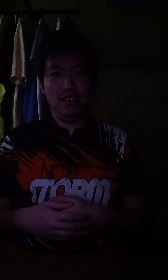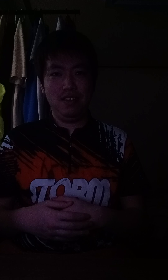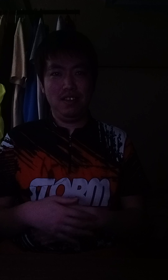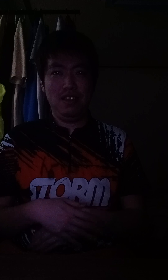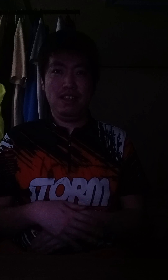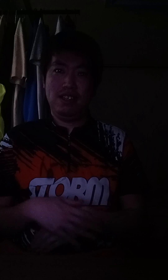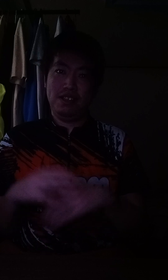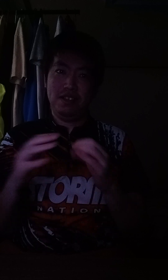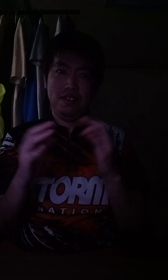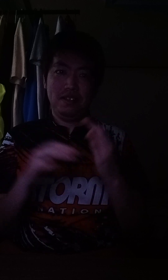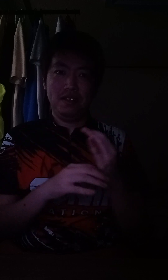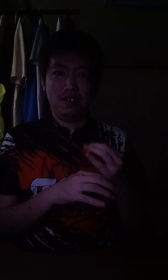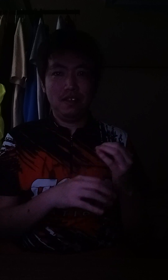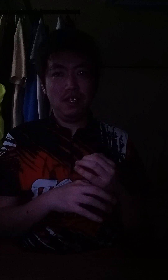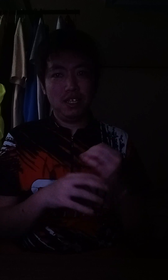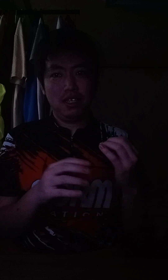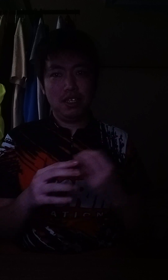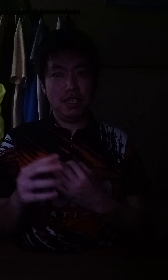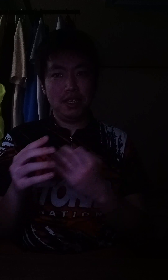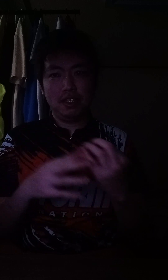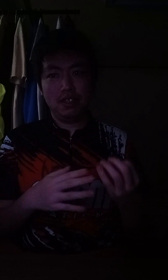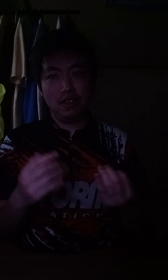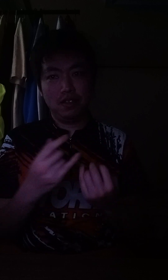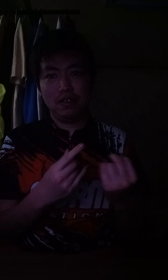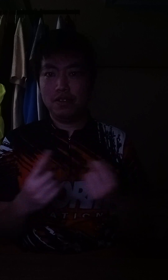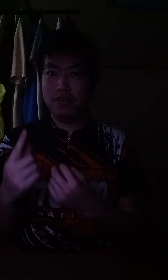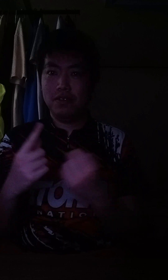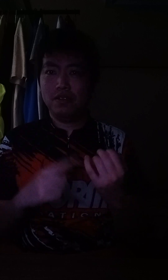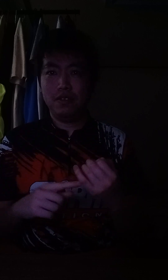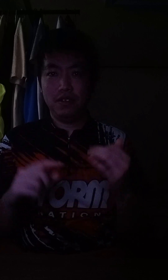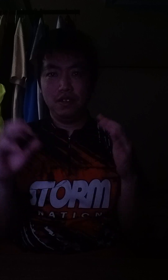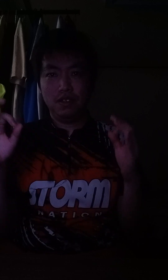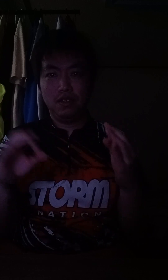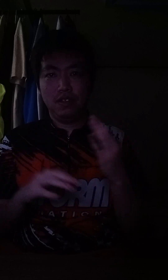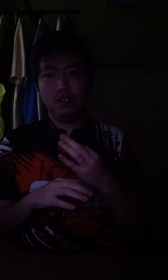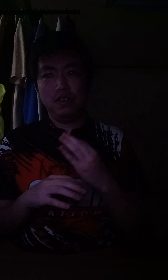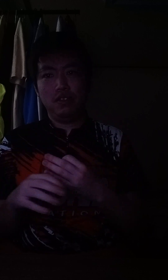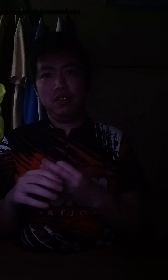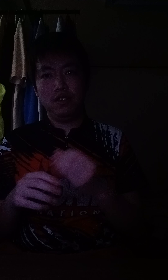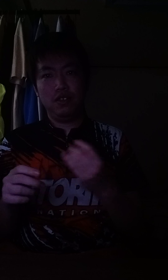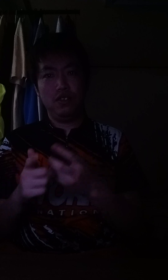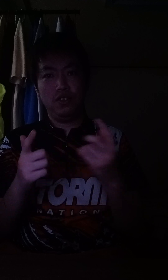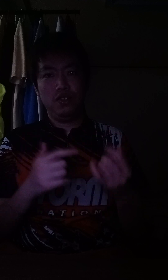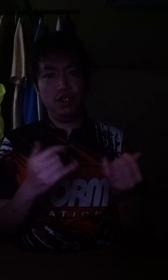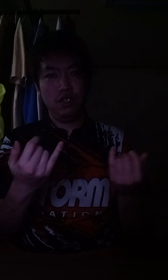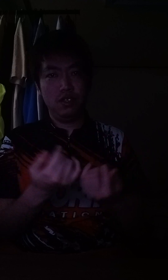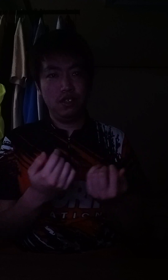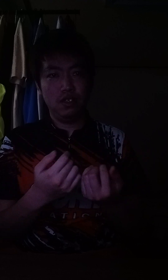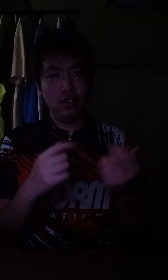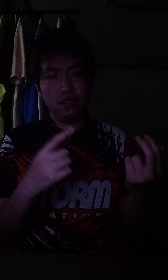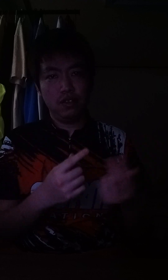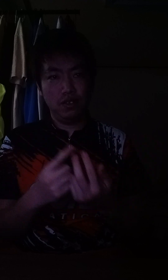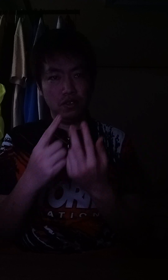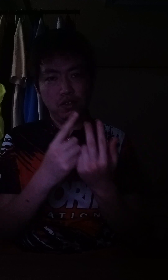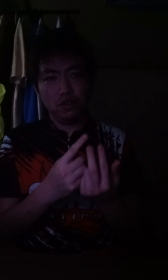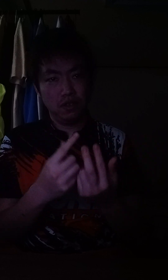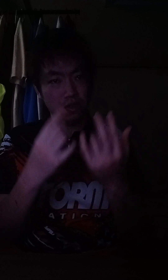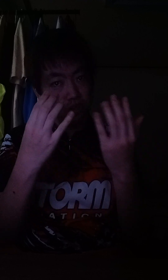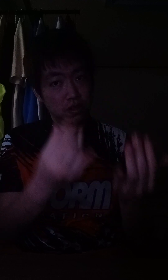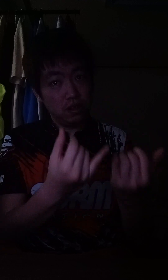스테로이드 치료하면서 집에서 지내는 것 정도는 지금도 가능하기 때문에 일단 이번 이제 장염 증상이 많이